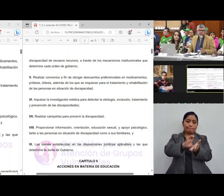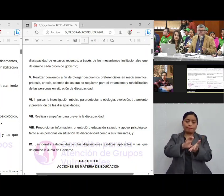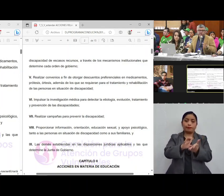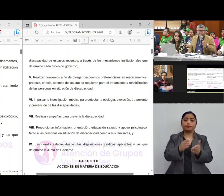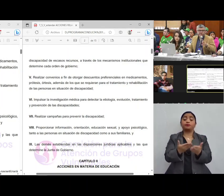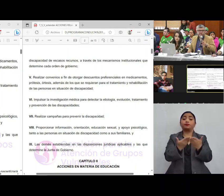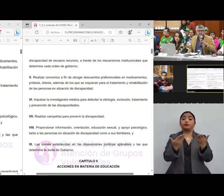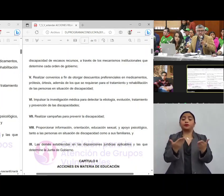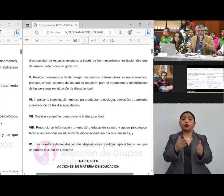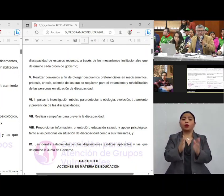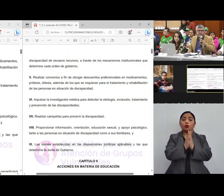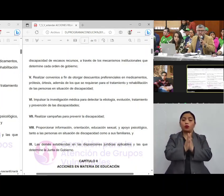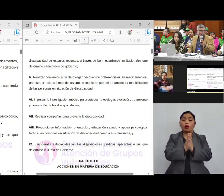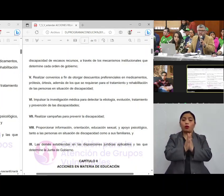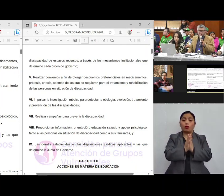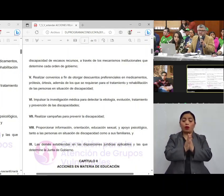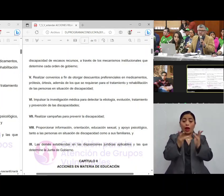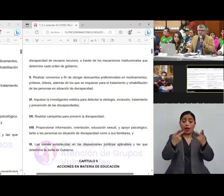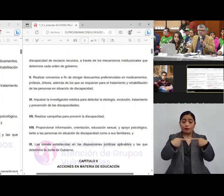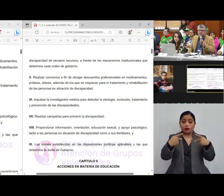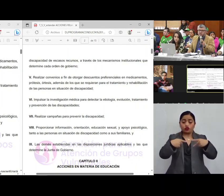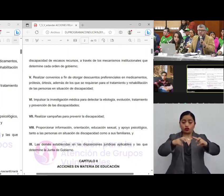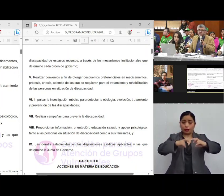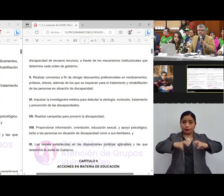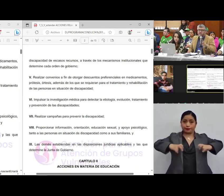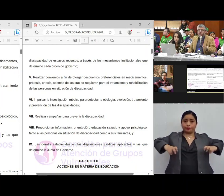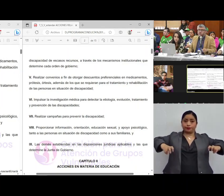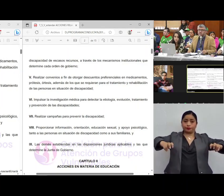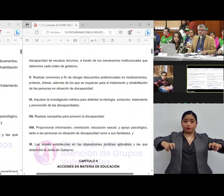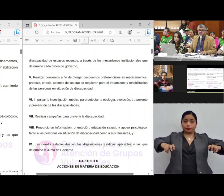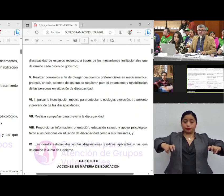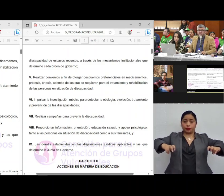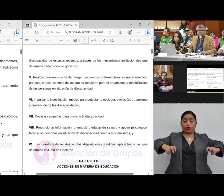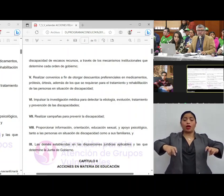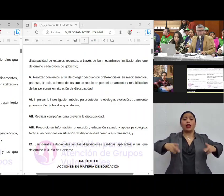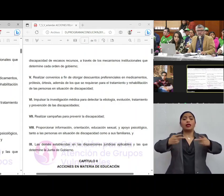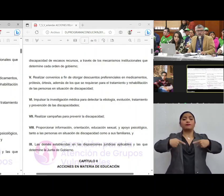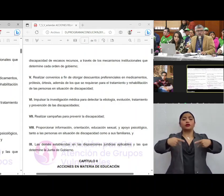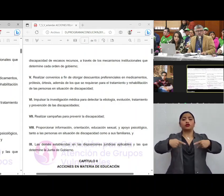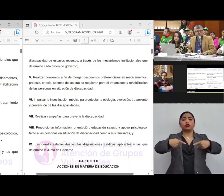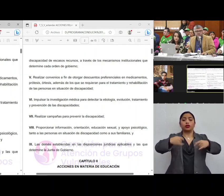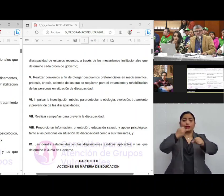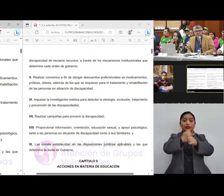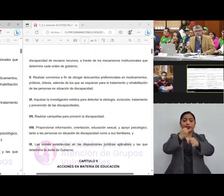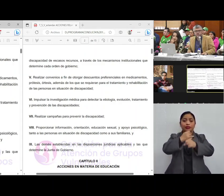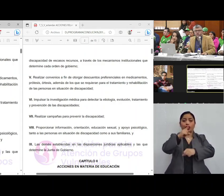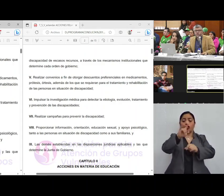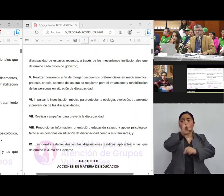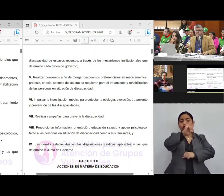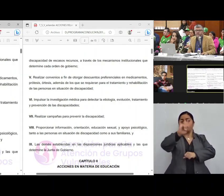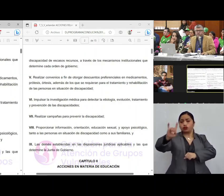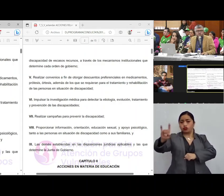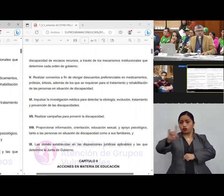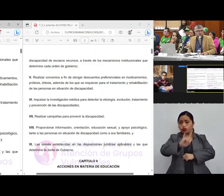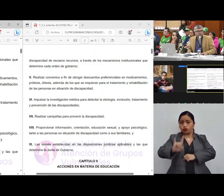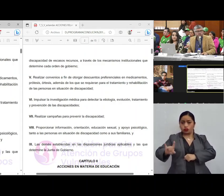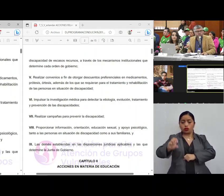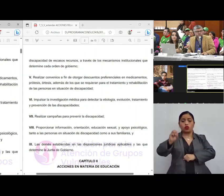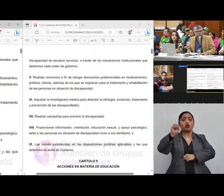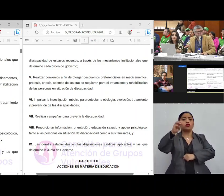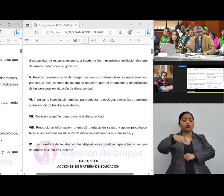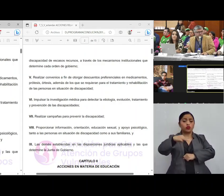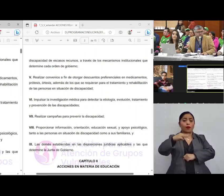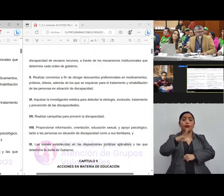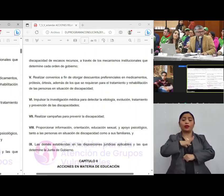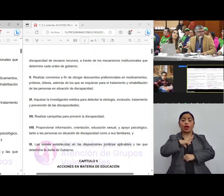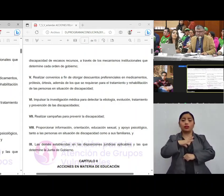los integrantes de esta mesa y las personas que nos acompañan en Zoom si tienen alguna observación o comentarios en torno